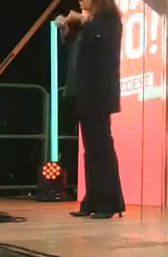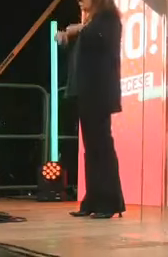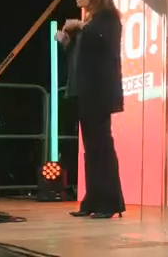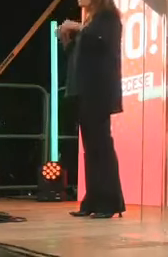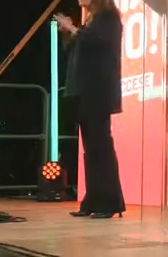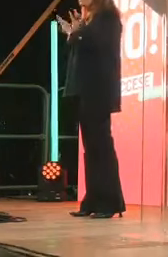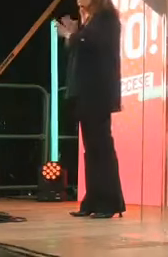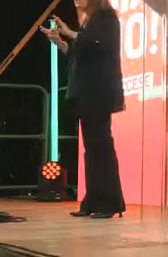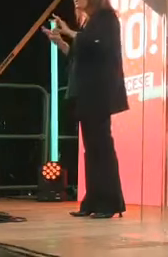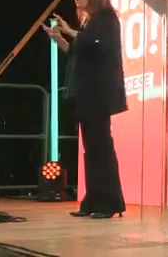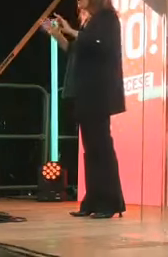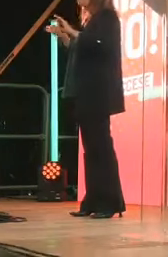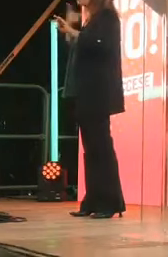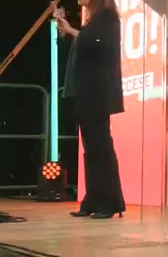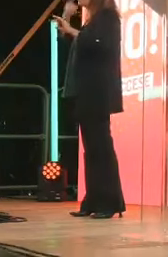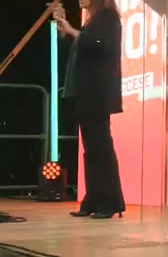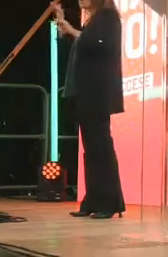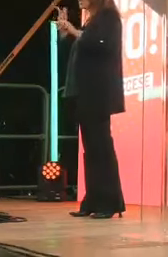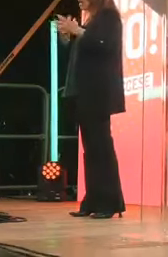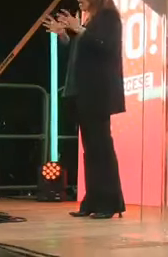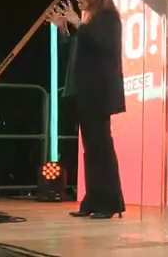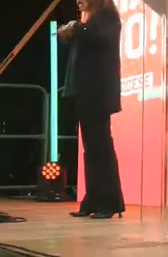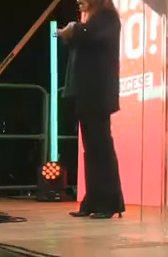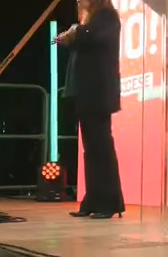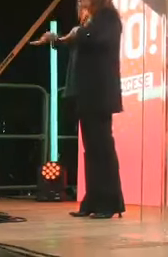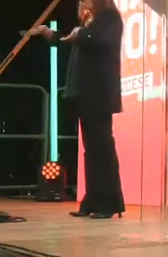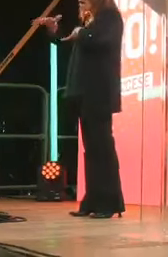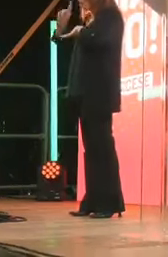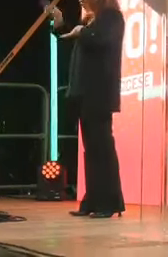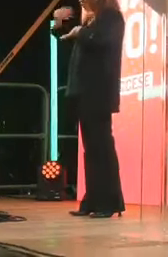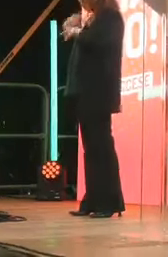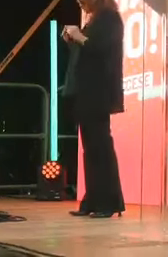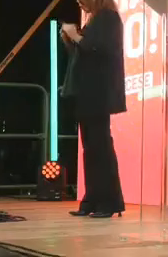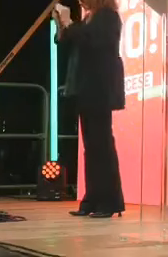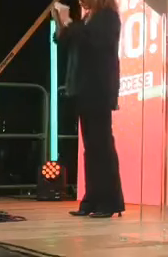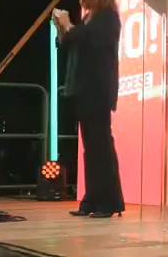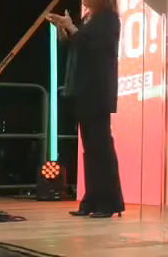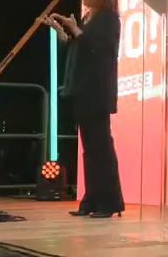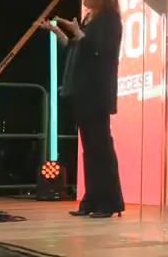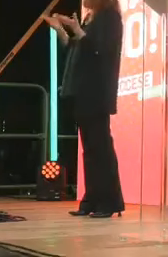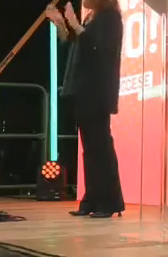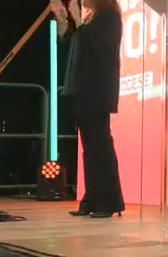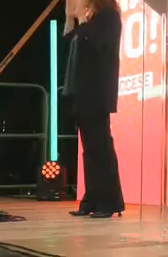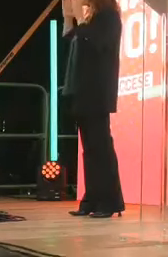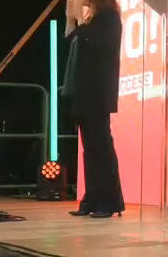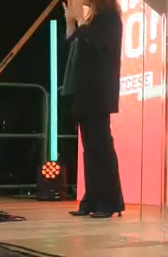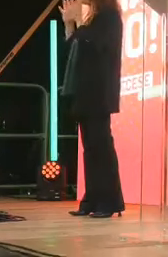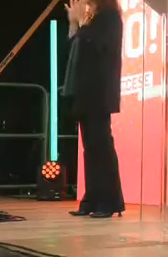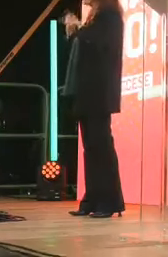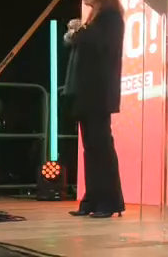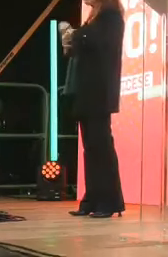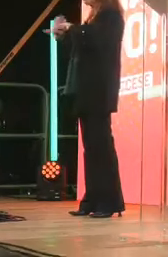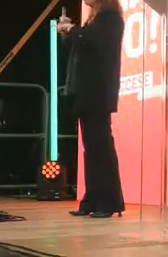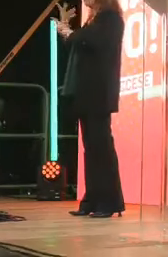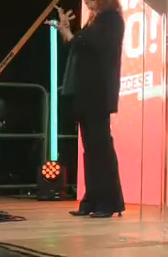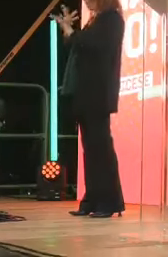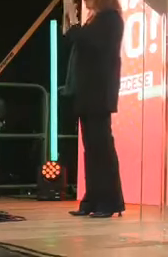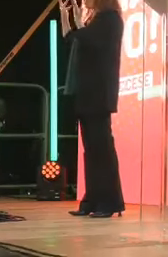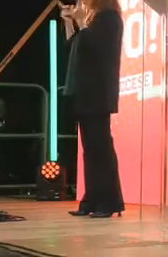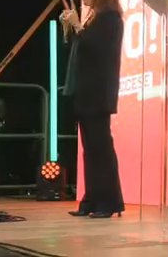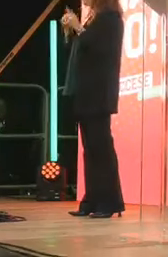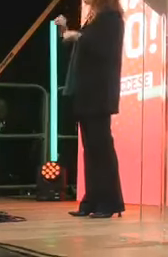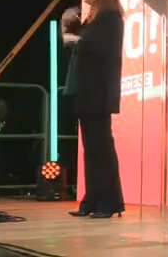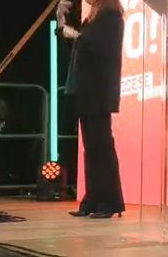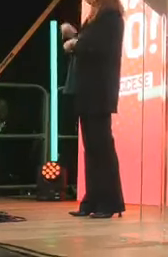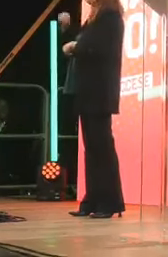poeta, a costruire su macerie. Attenzione. Però una cosa deve essere chiara. Non mi